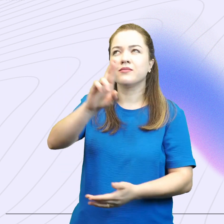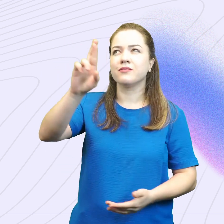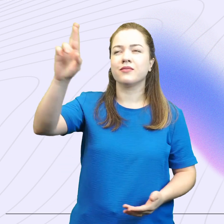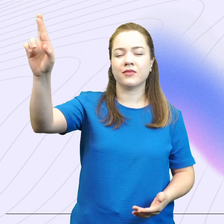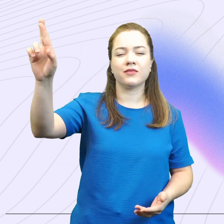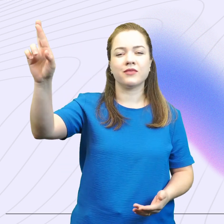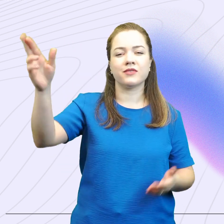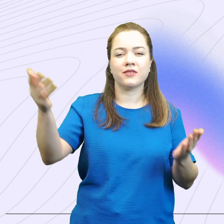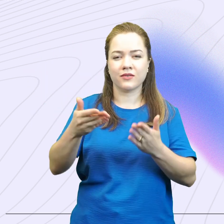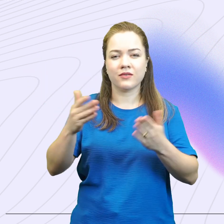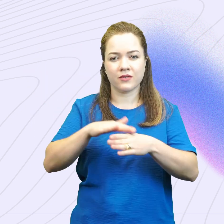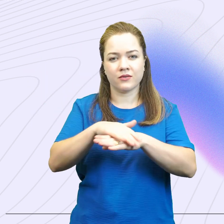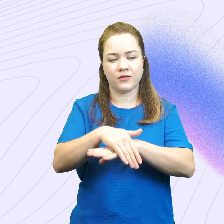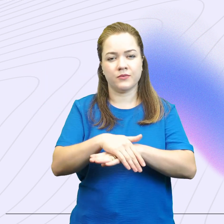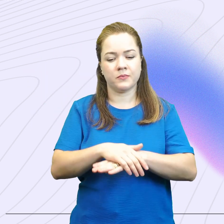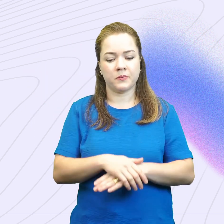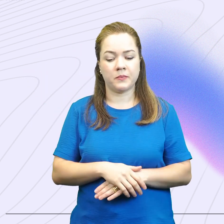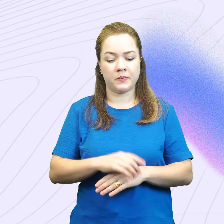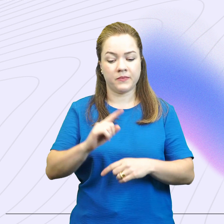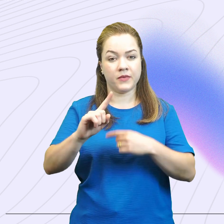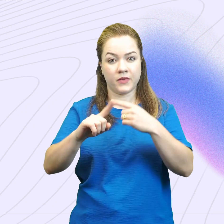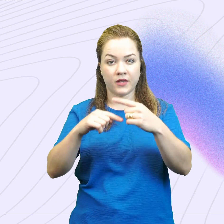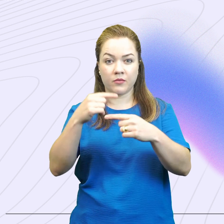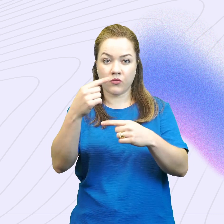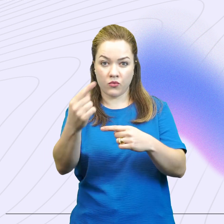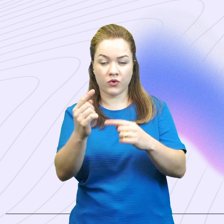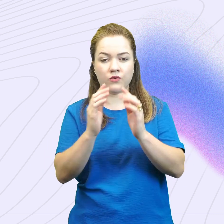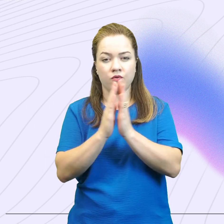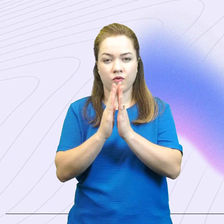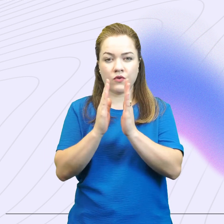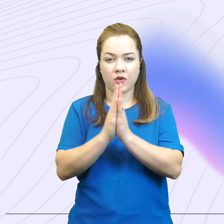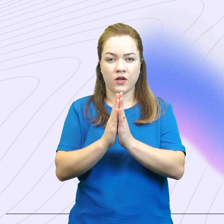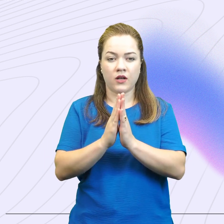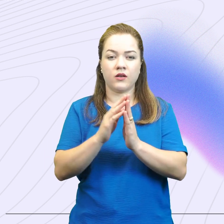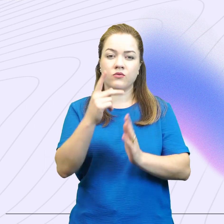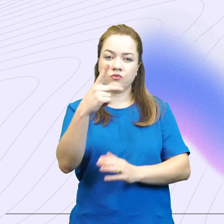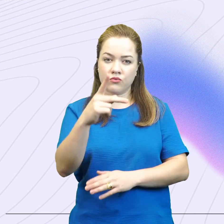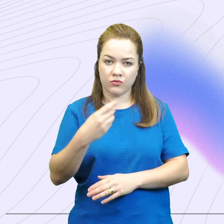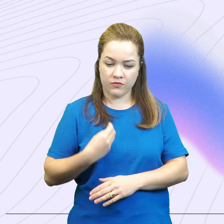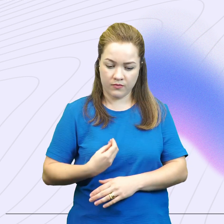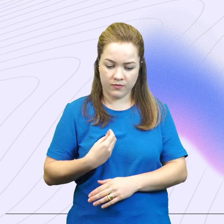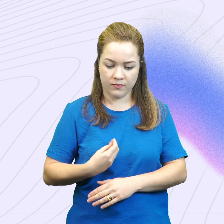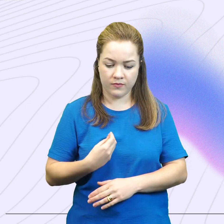nessa noite. Logo após eu quero orar pela sua vida.